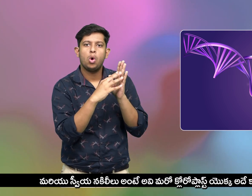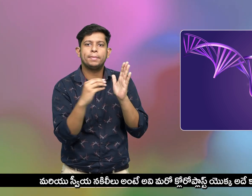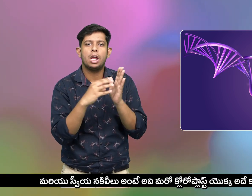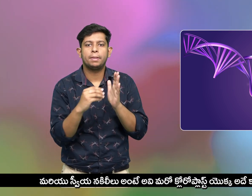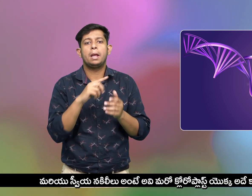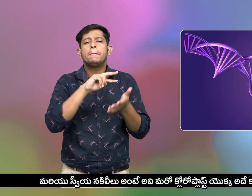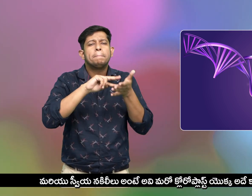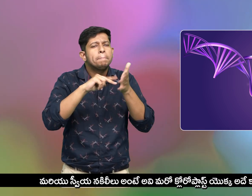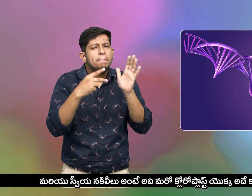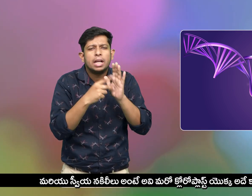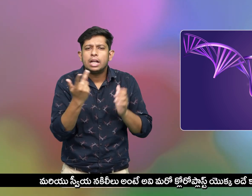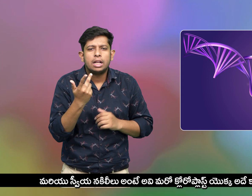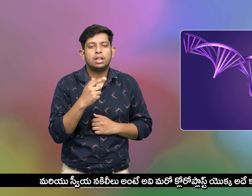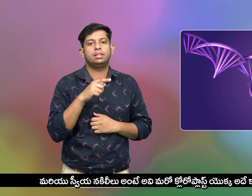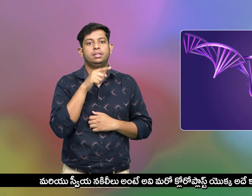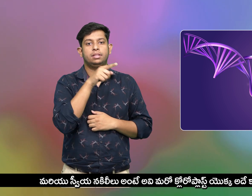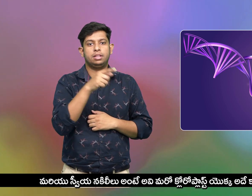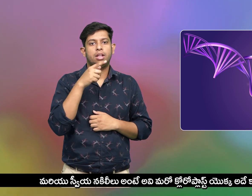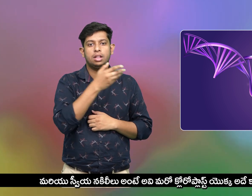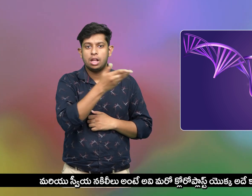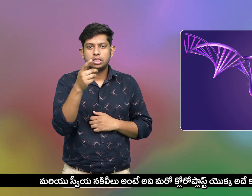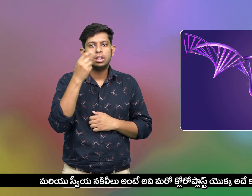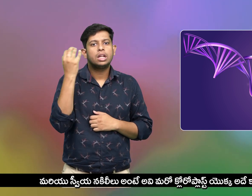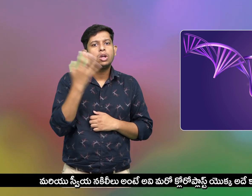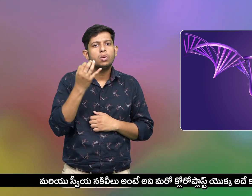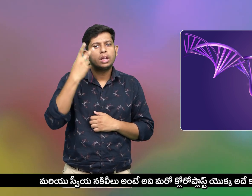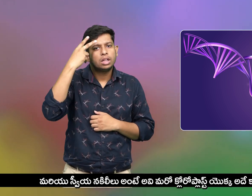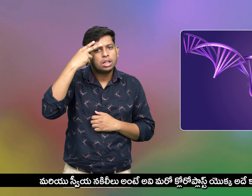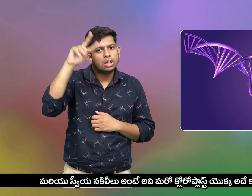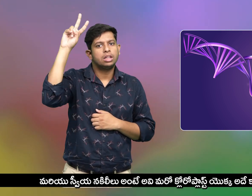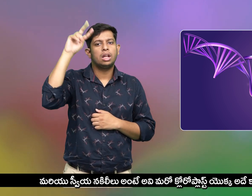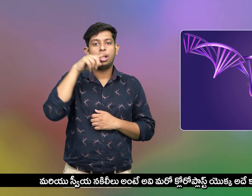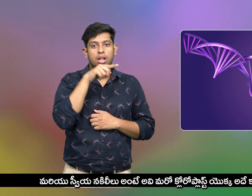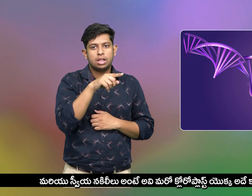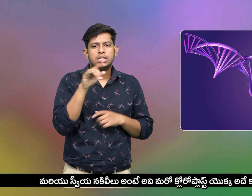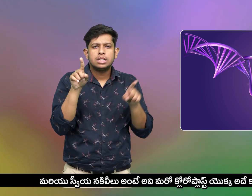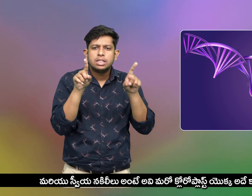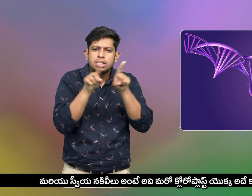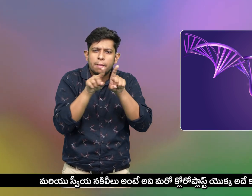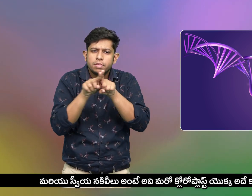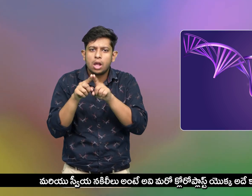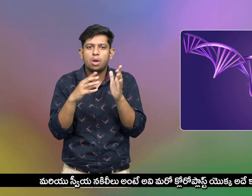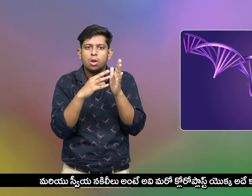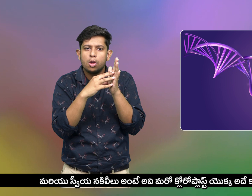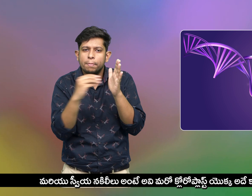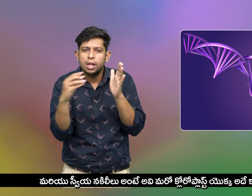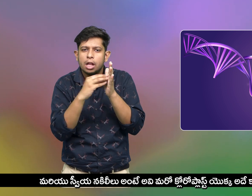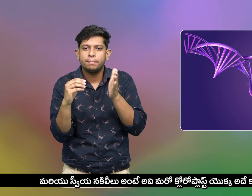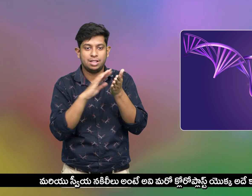మరియు స్వీయ నకిలీలు అంటే అవి మరో క్లోరోప్లాస్ట్ యొక్క అదే కాపీని సృష్టించగలవు.